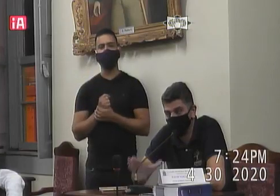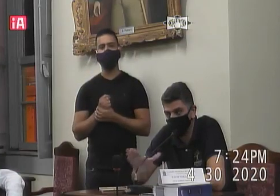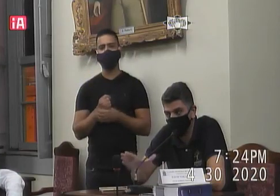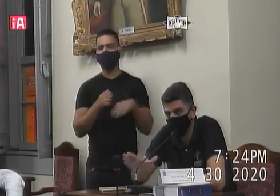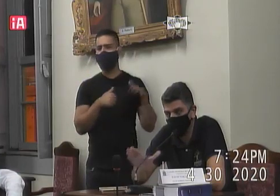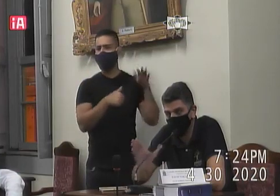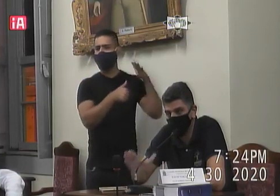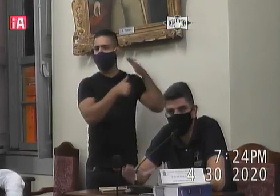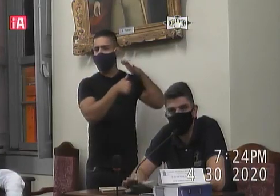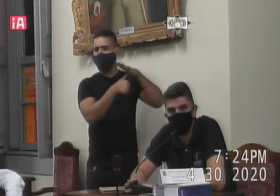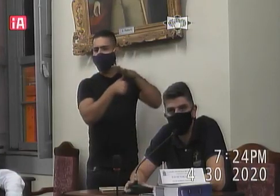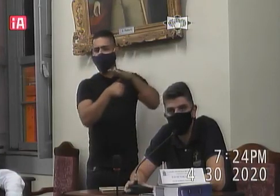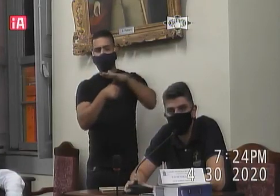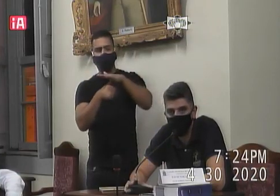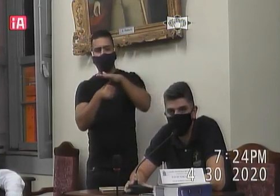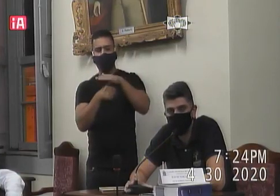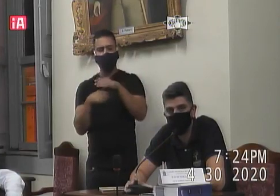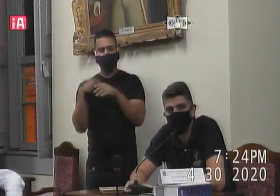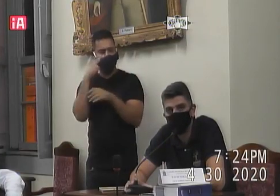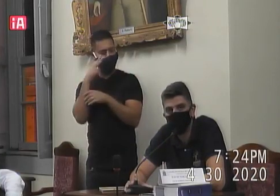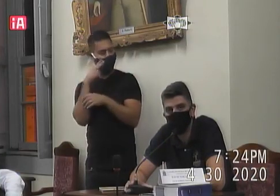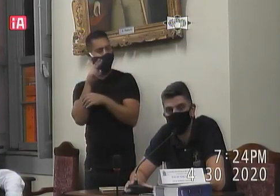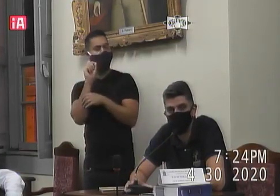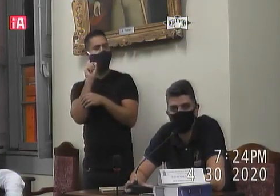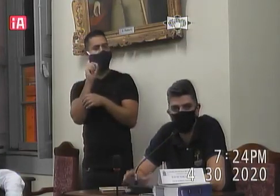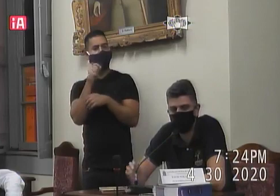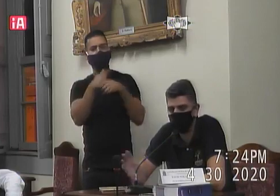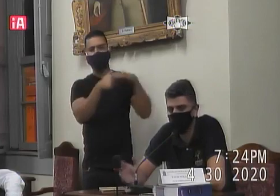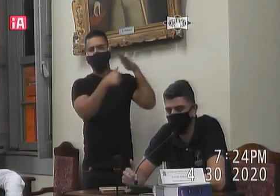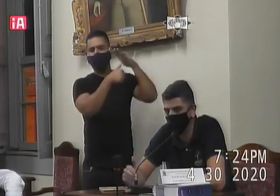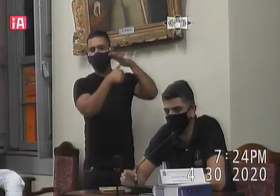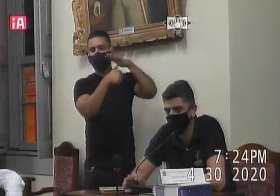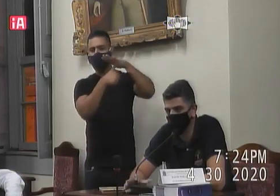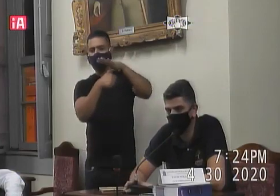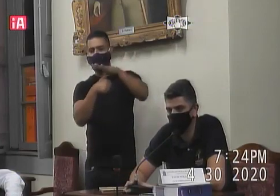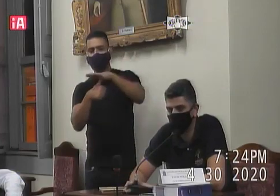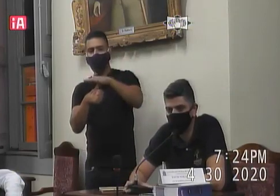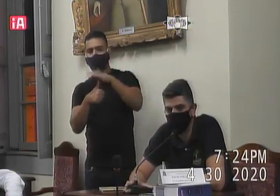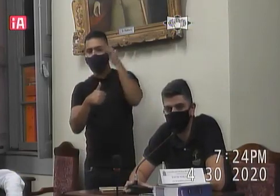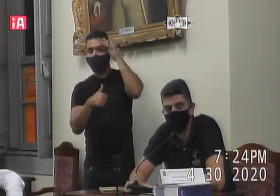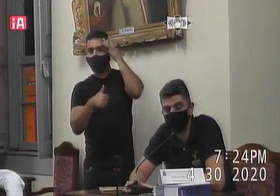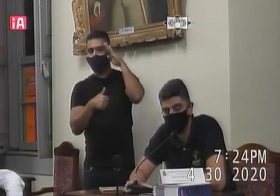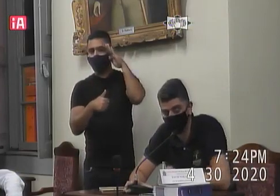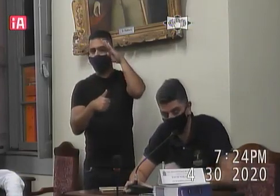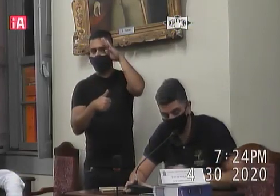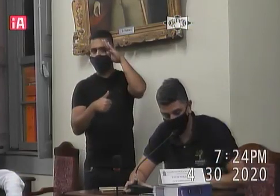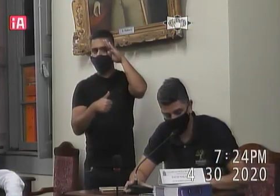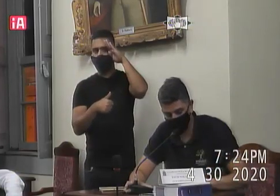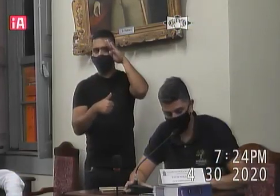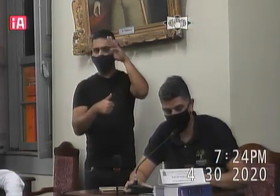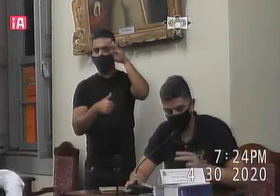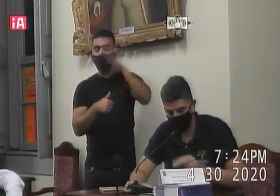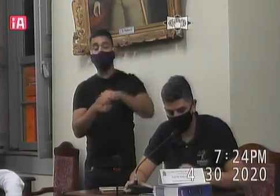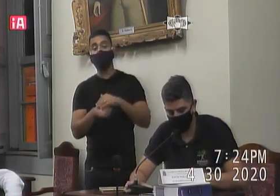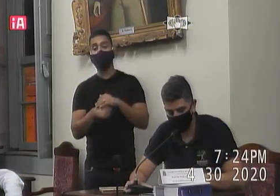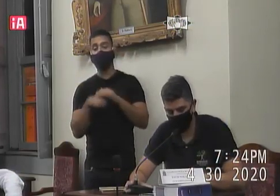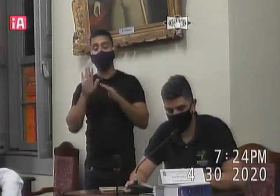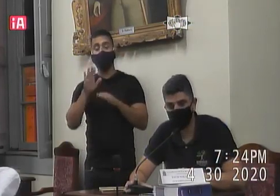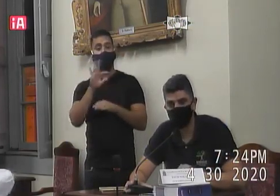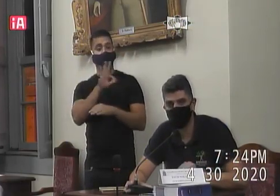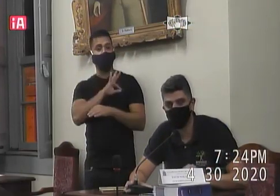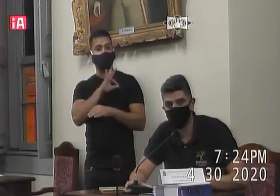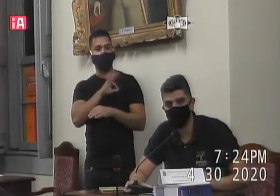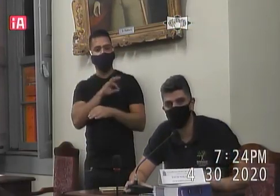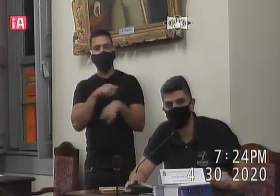helicóptero e fomos até ali na entrada do campo do Coroados ver o pouso. Eu achei até que era um helicóptero do Exército, mas era um da Polícia Civil. E via a ambulância